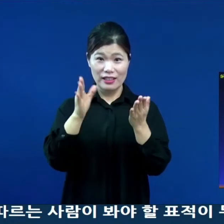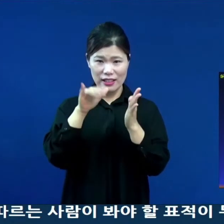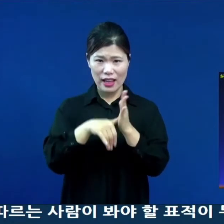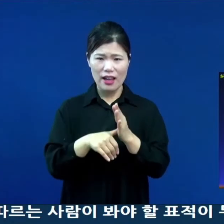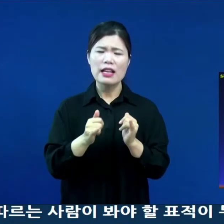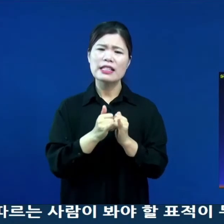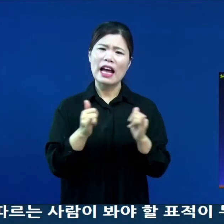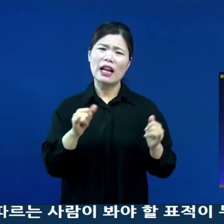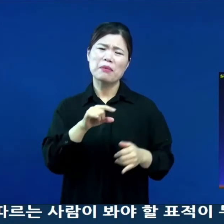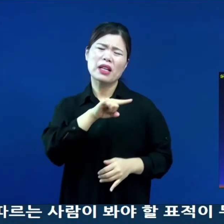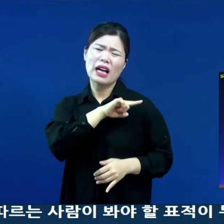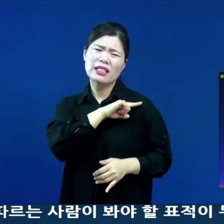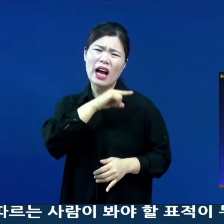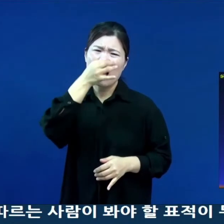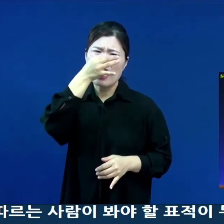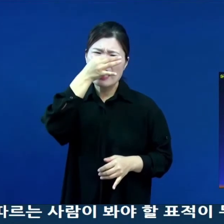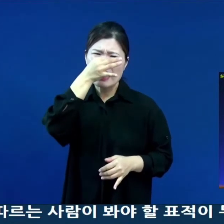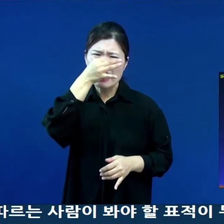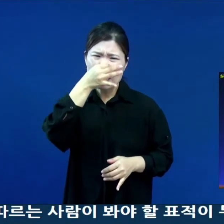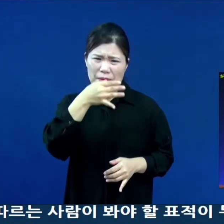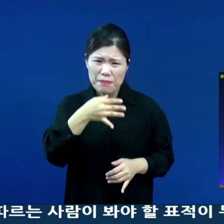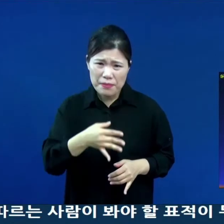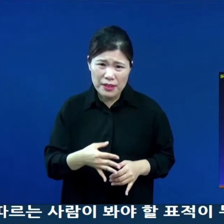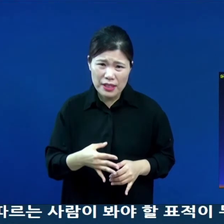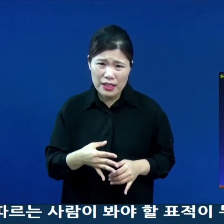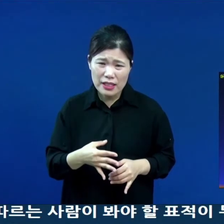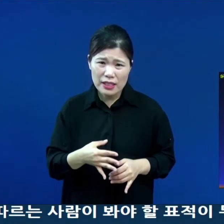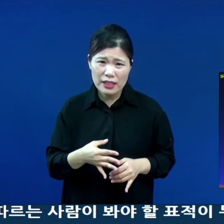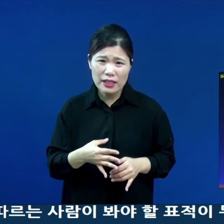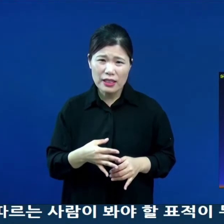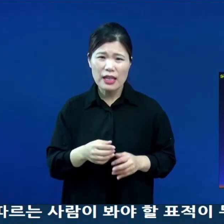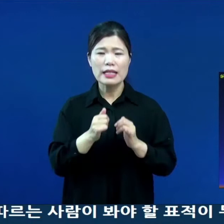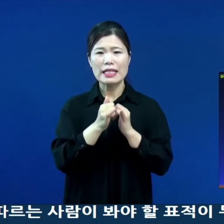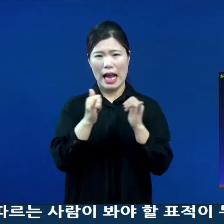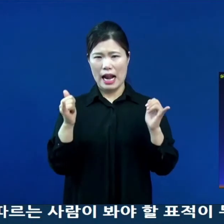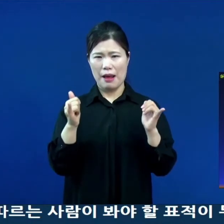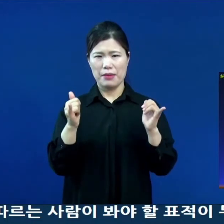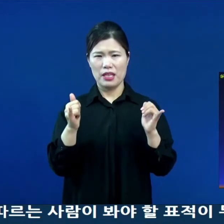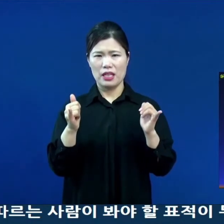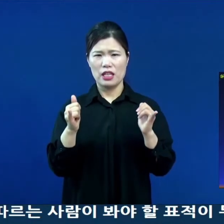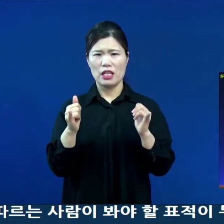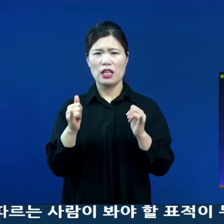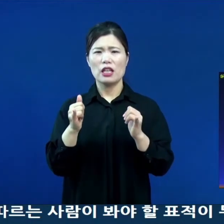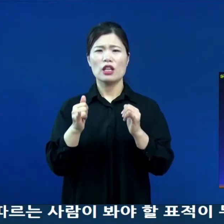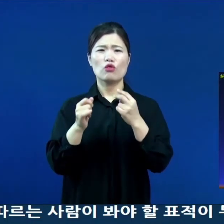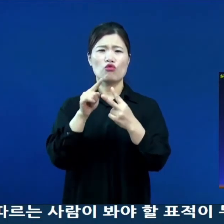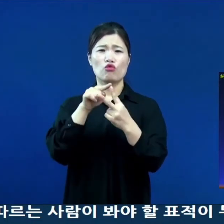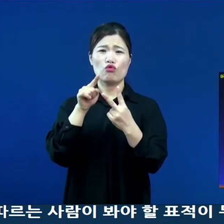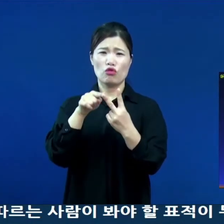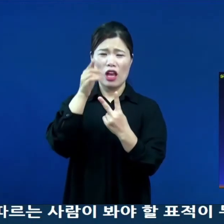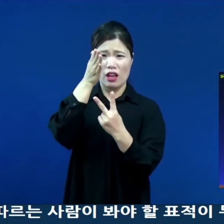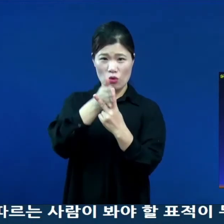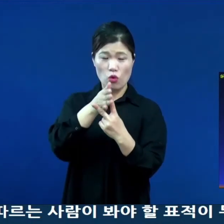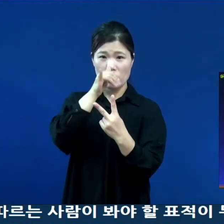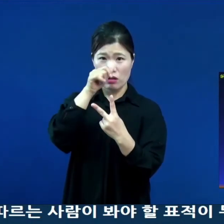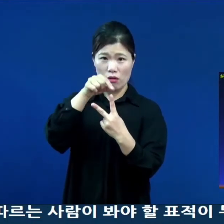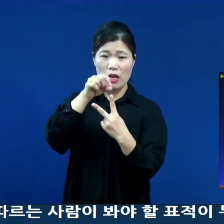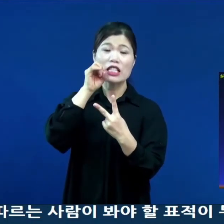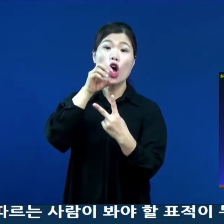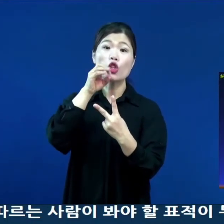사람이 가장 힘든 곳까지 들어가는 사람의 종류가 두 종류가 있다. 첫 번째 선교사님들, 두